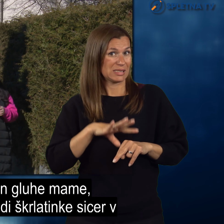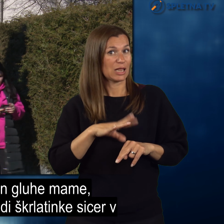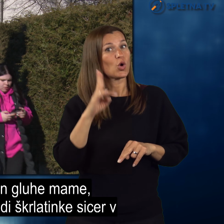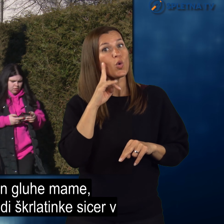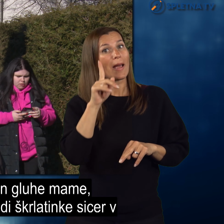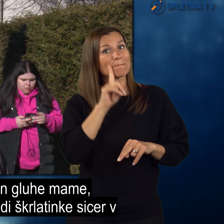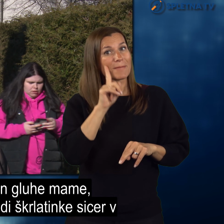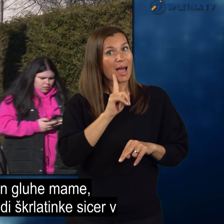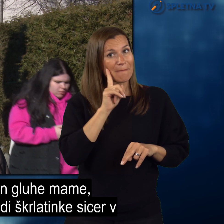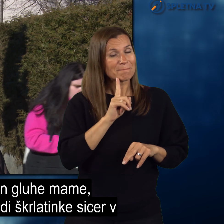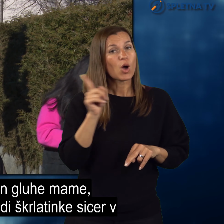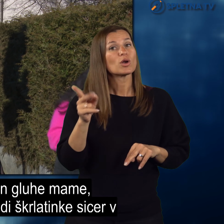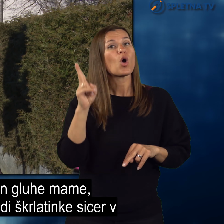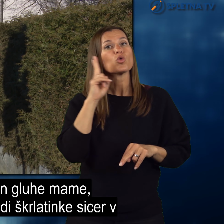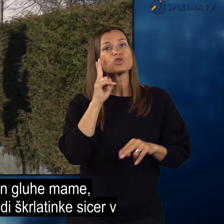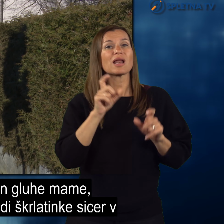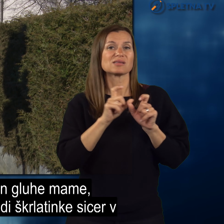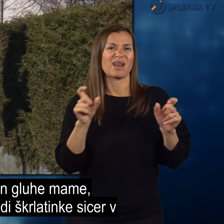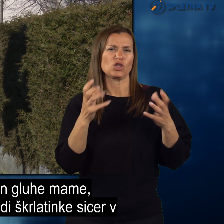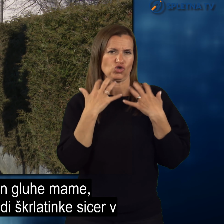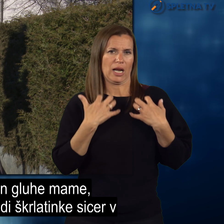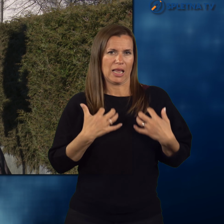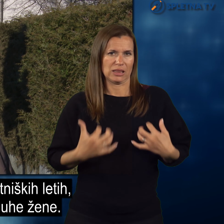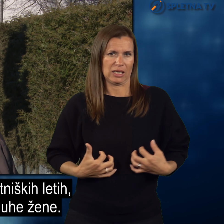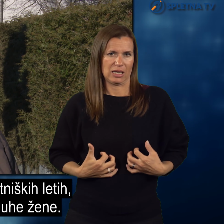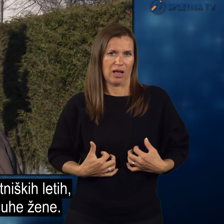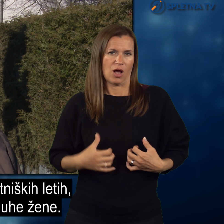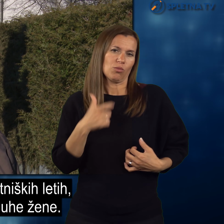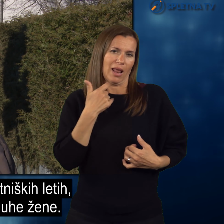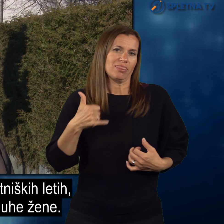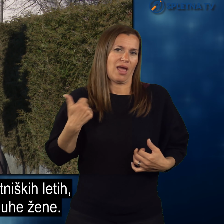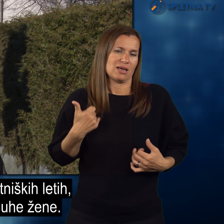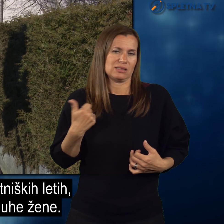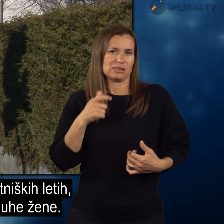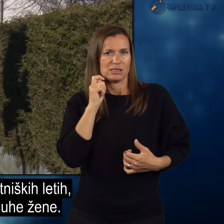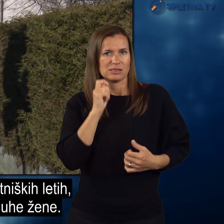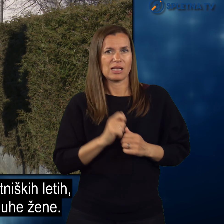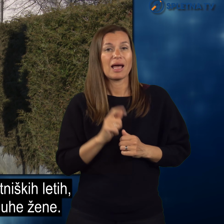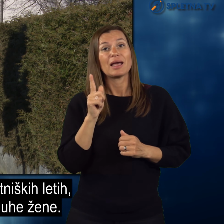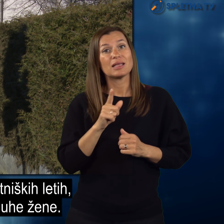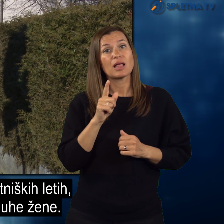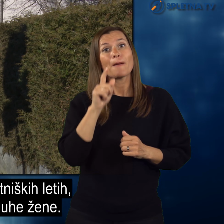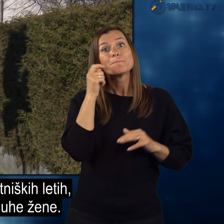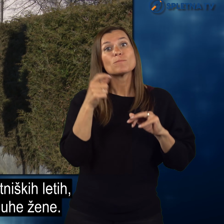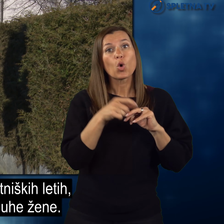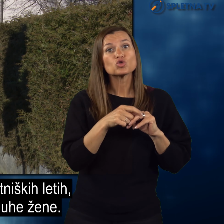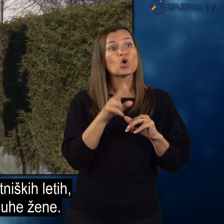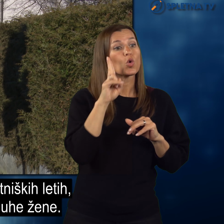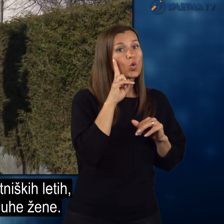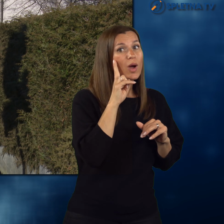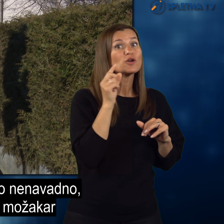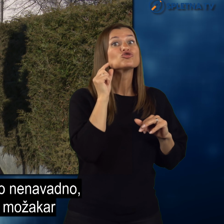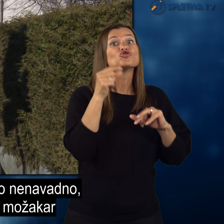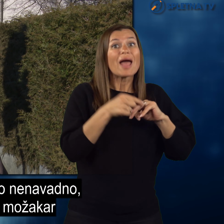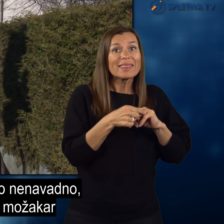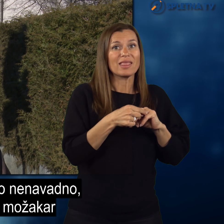gluhe mame, ki je oglušela zaradi škarlatinke sicer v svojih najstniških letih, in mož gluhe žene.